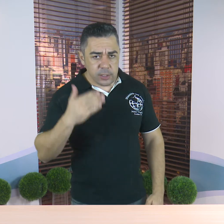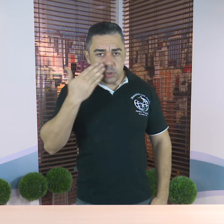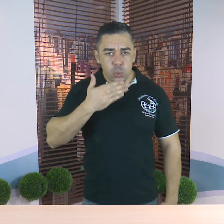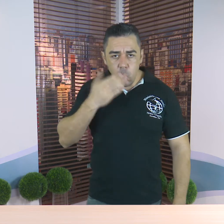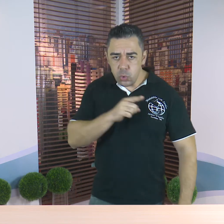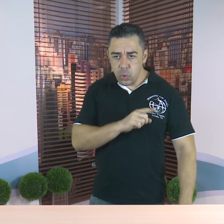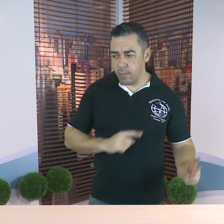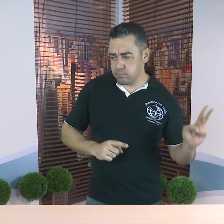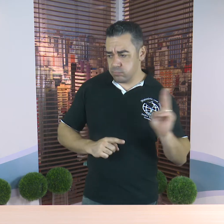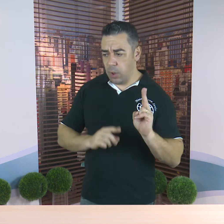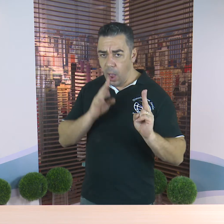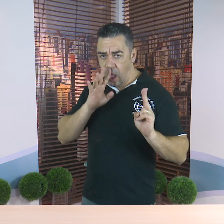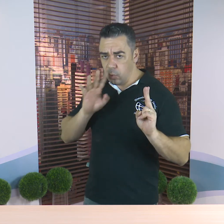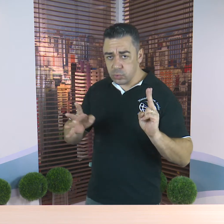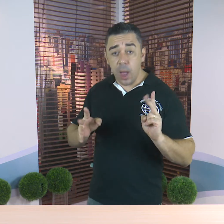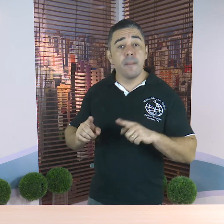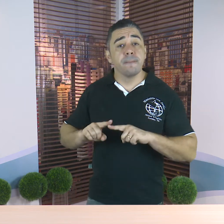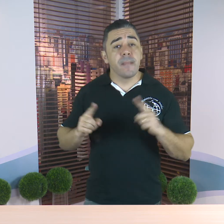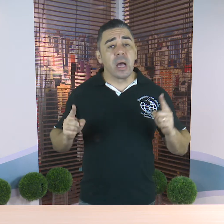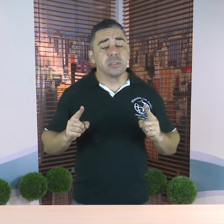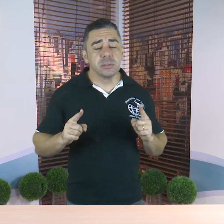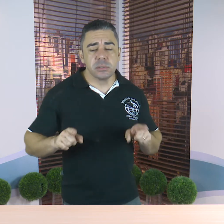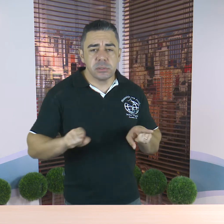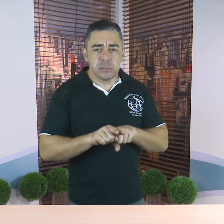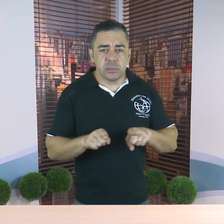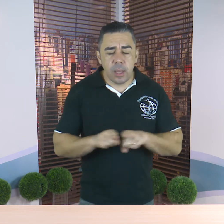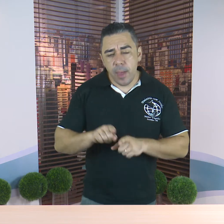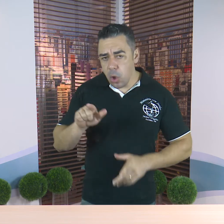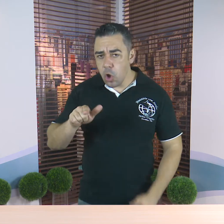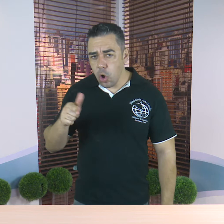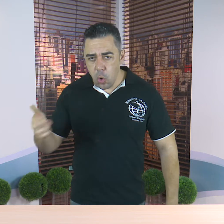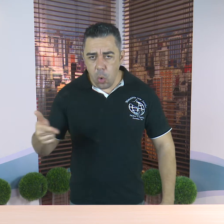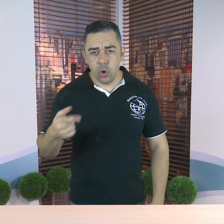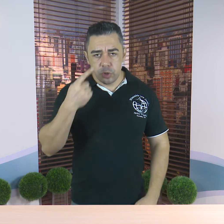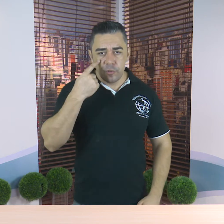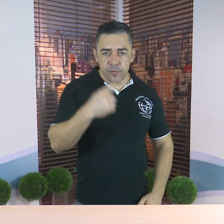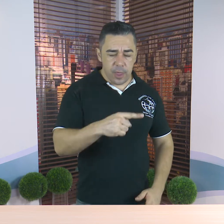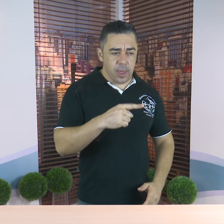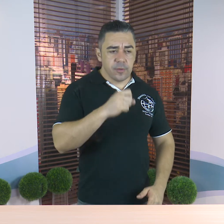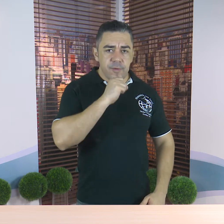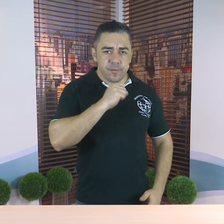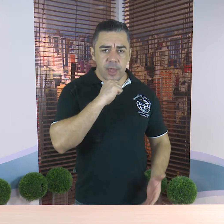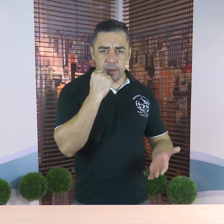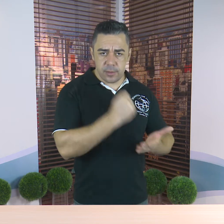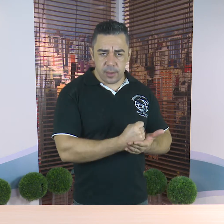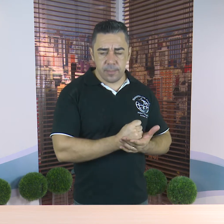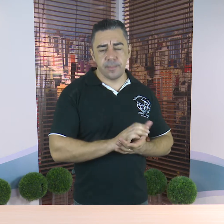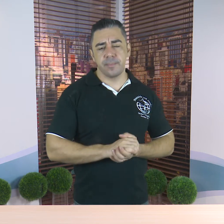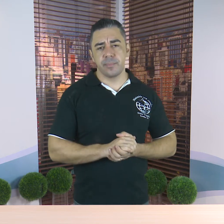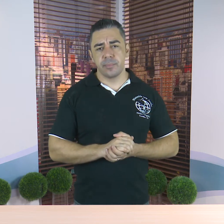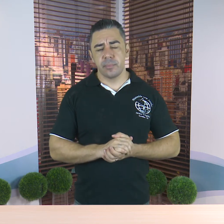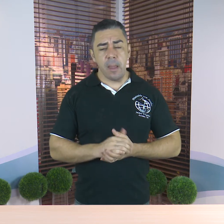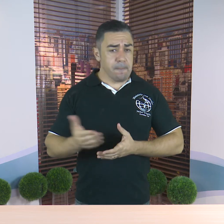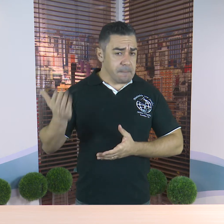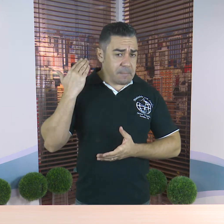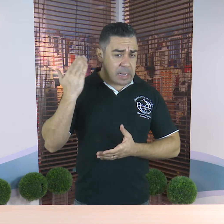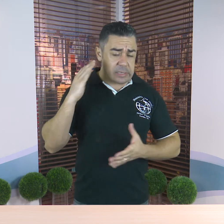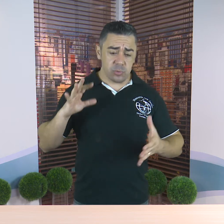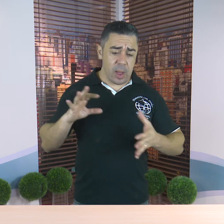amigos de Jó, mas também pode ser encontrada em outras partes do Antigo Testamento. A antiga aliança posiciona-se a